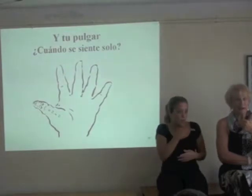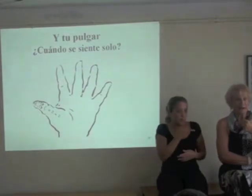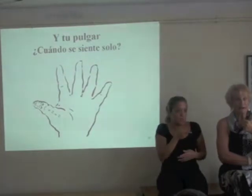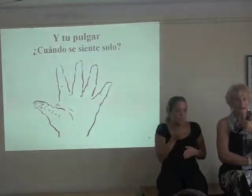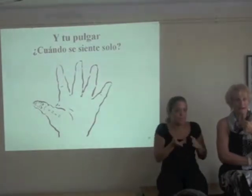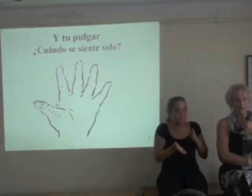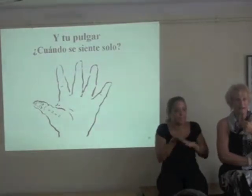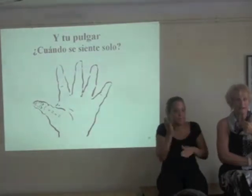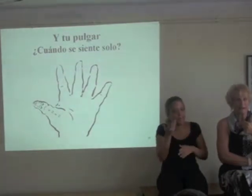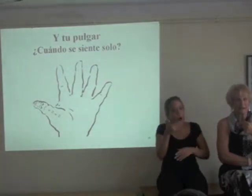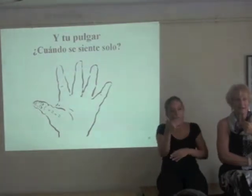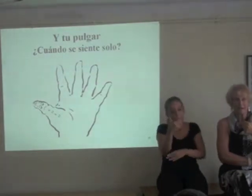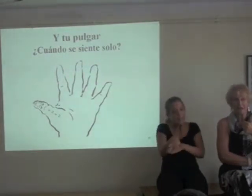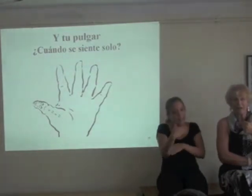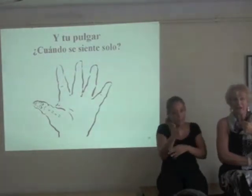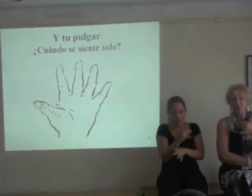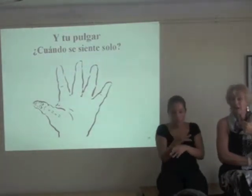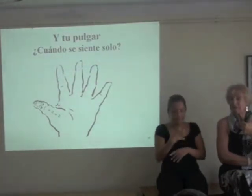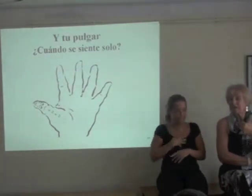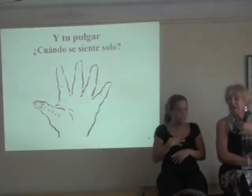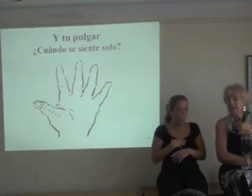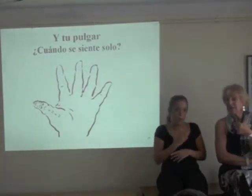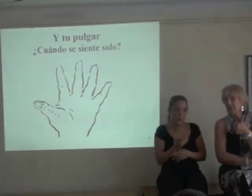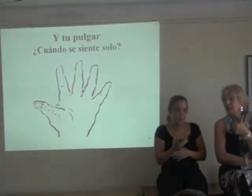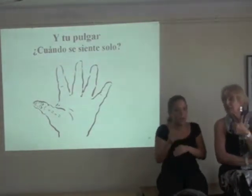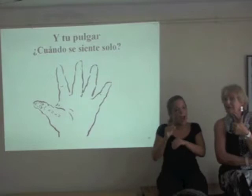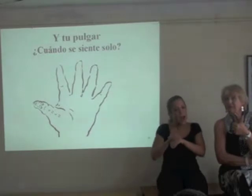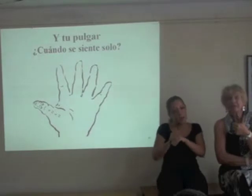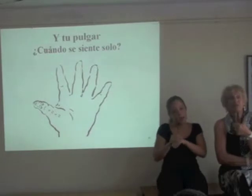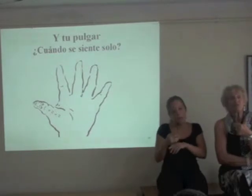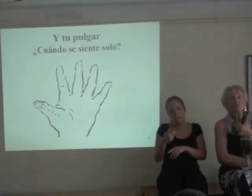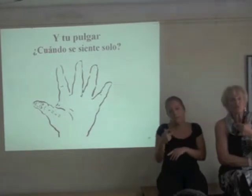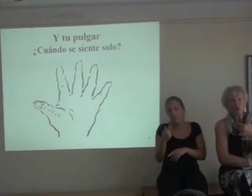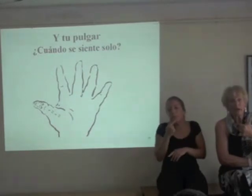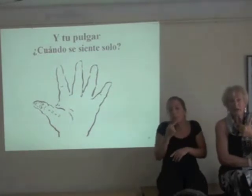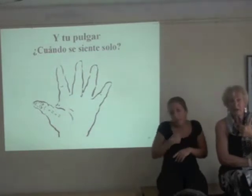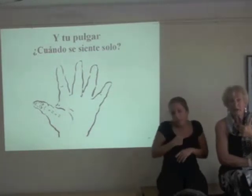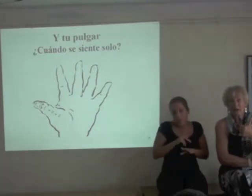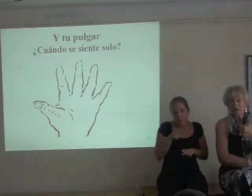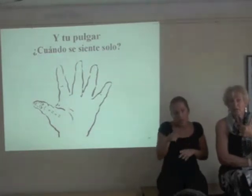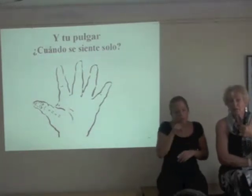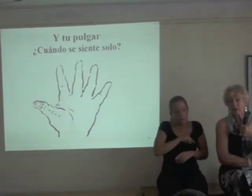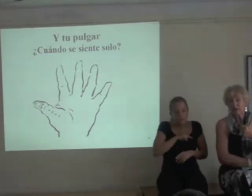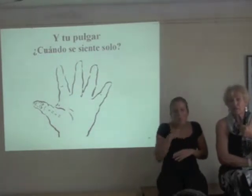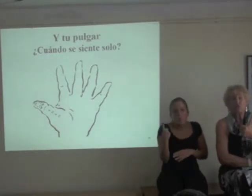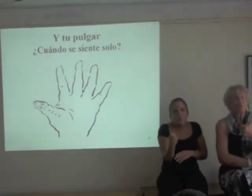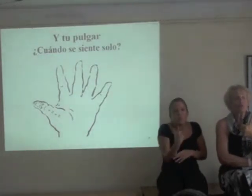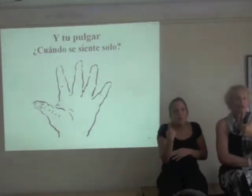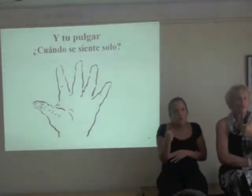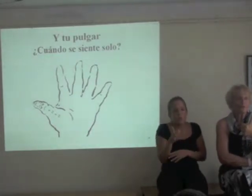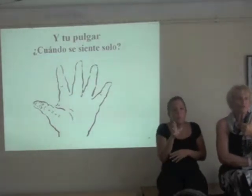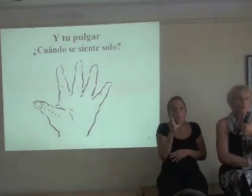a jugar en la calle. Una amiga me dijo que se siente muy sola porque